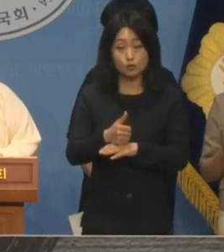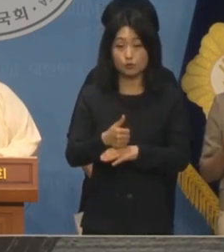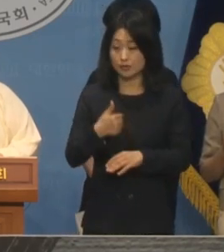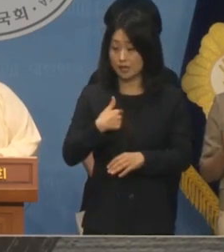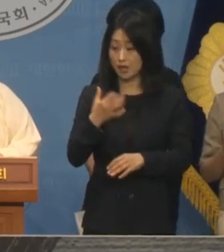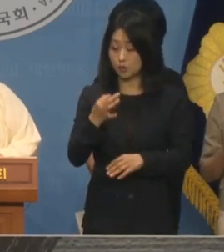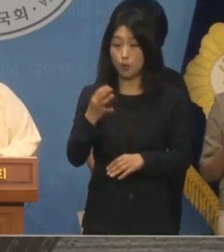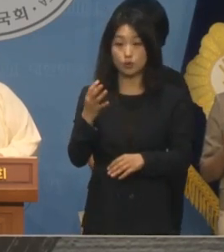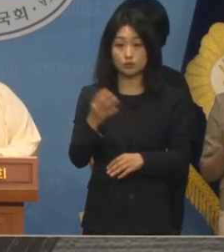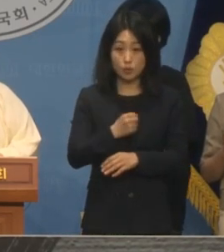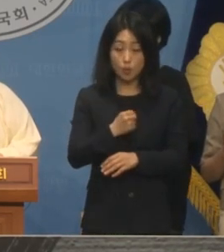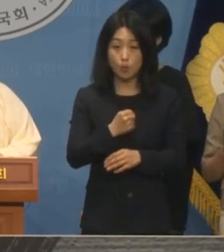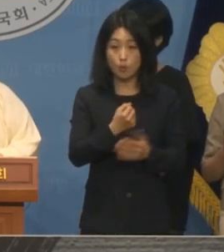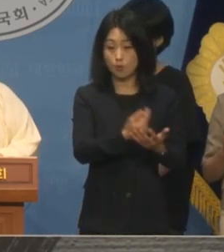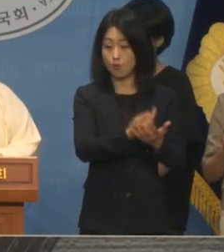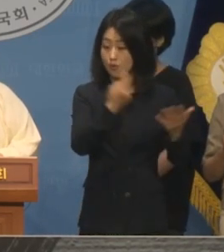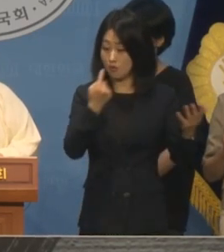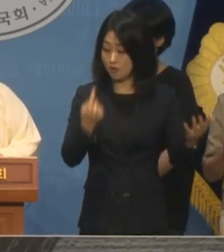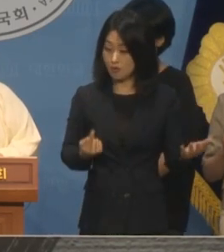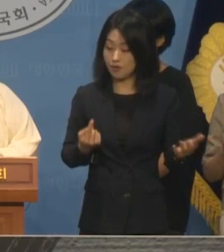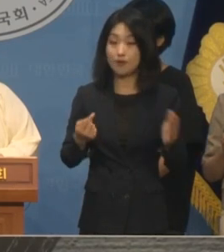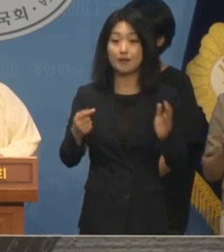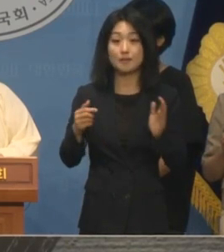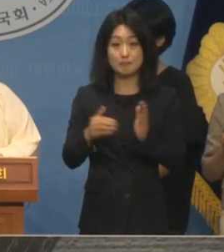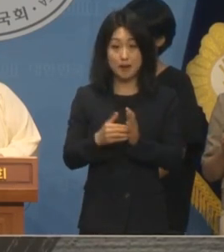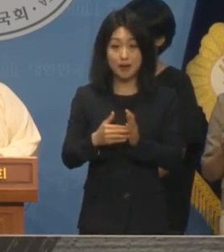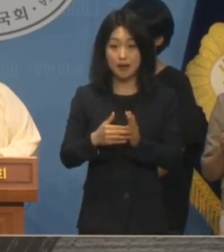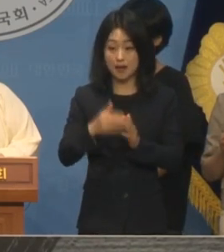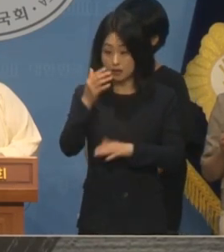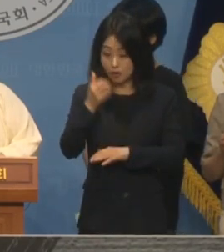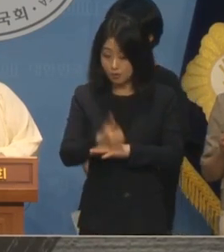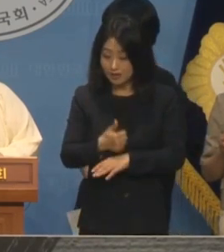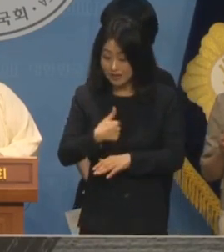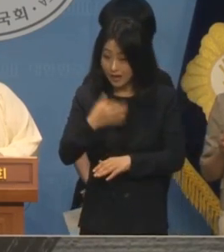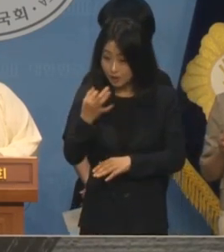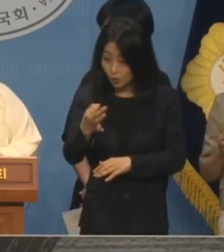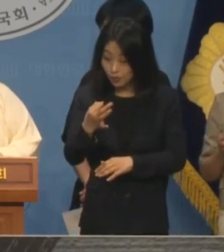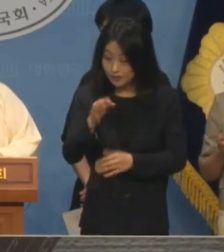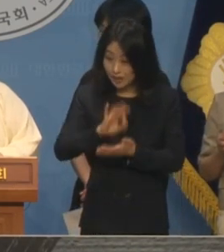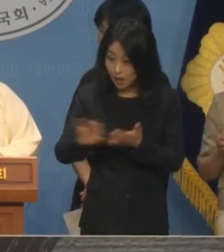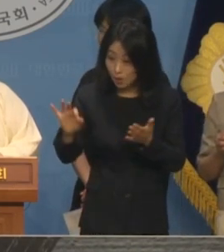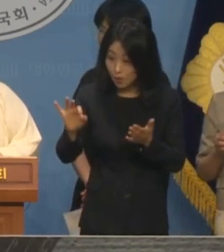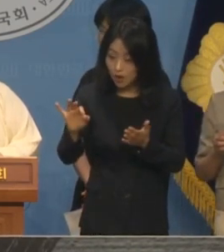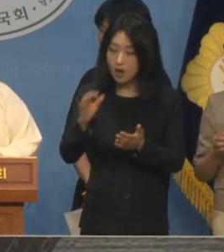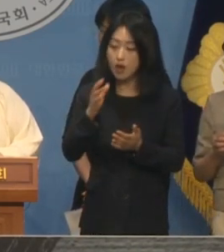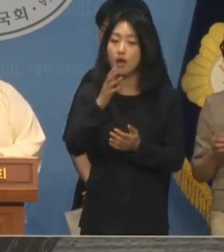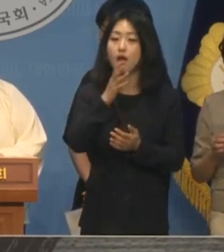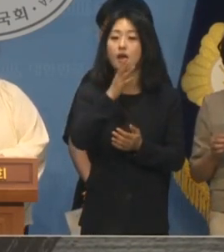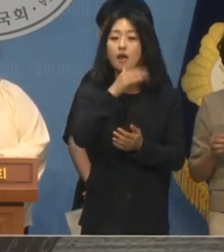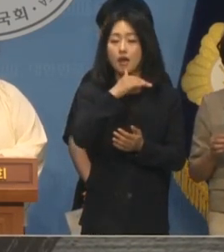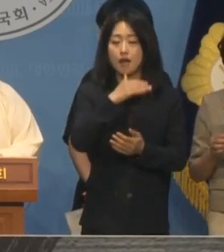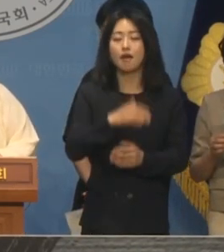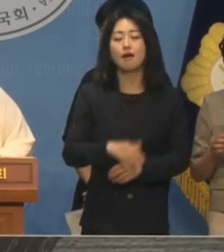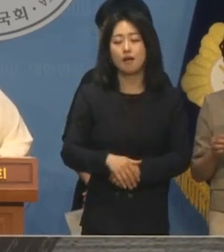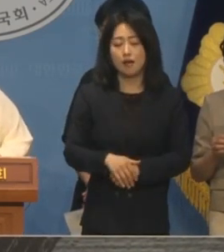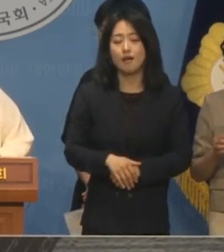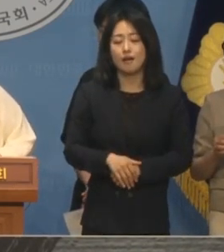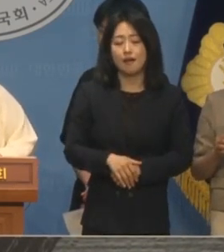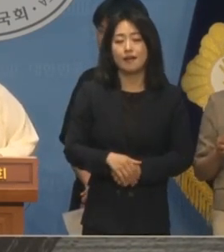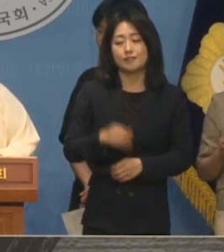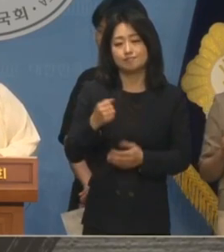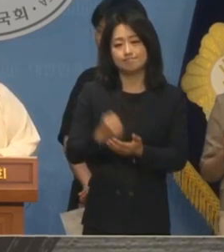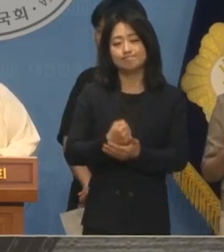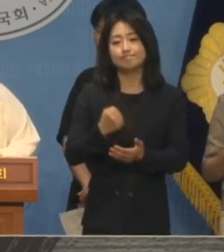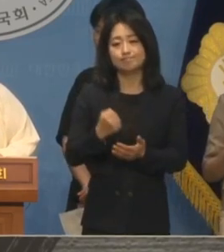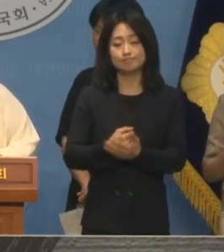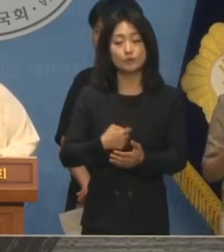돈으로 다 나갔다는 것을 나중에 알았습니다. 참 쓸쓸했습니다.